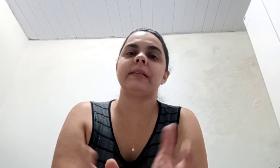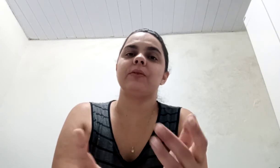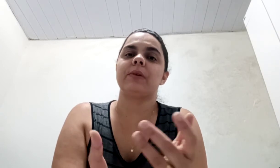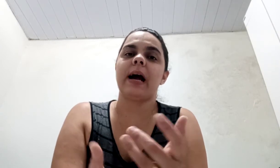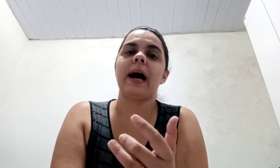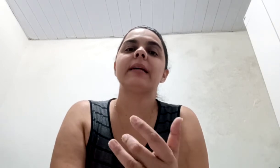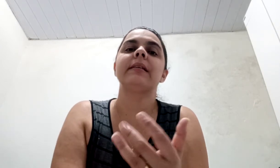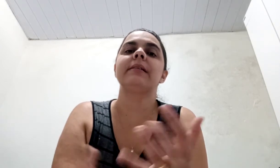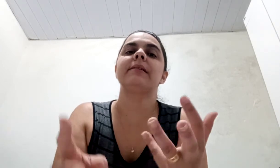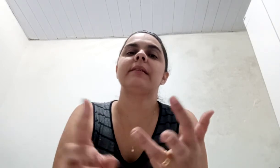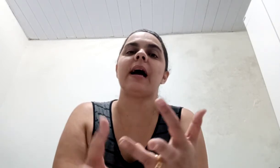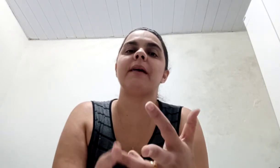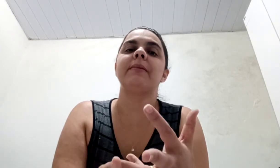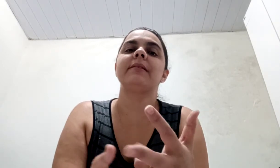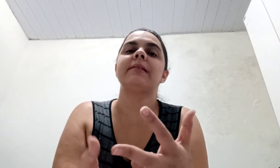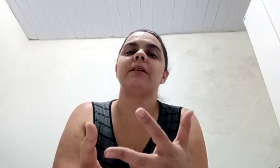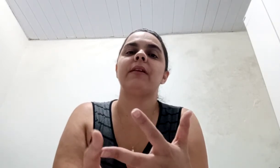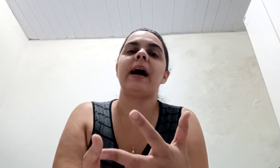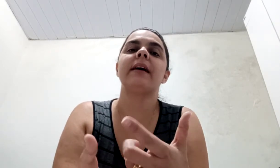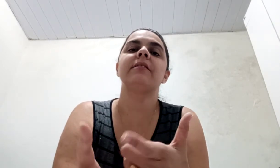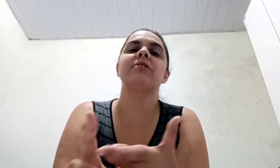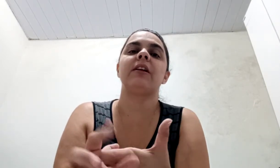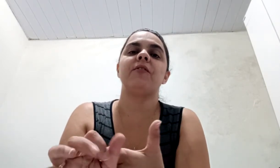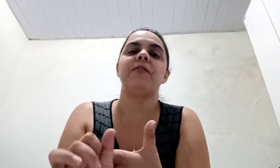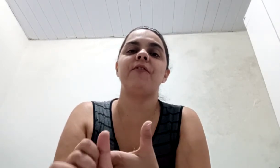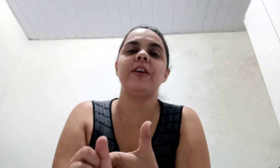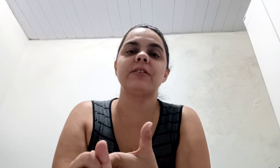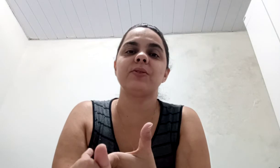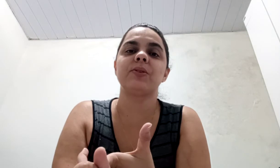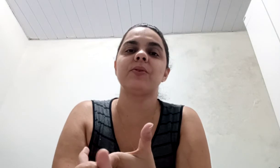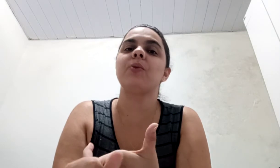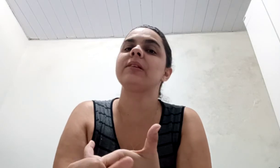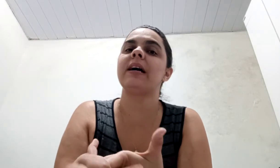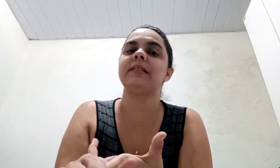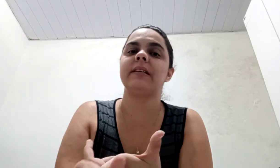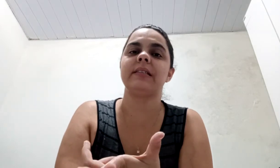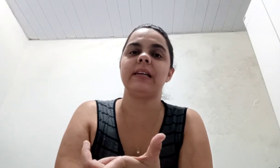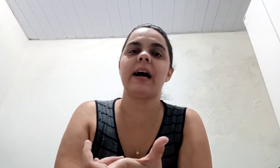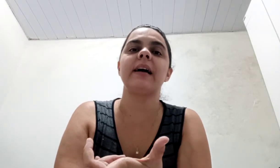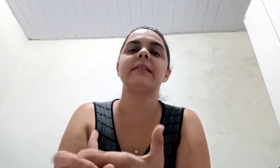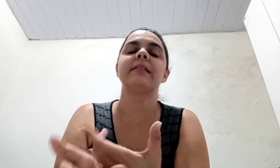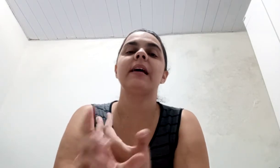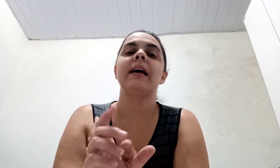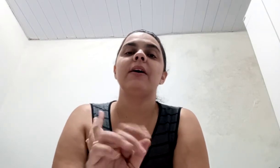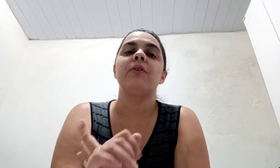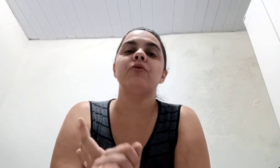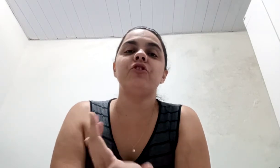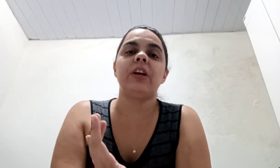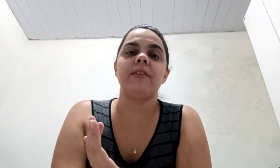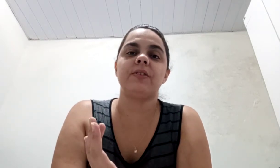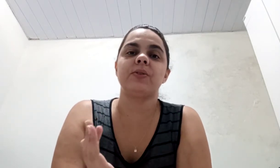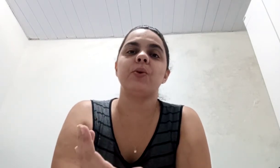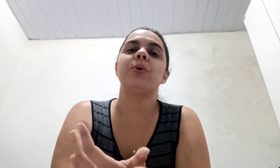são cartas, tablets, celulares, telefones fixos ou os residenciais, os